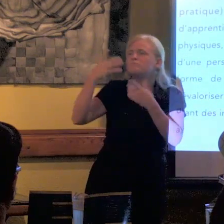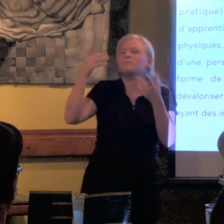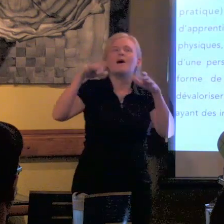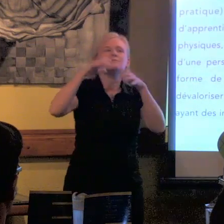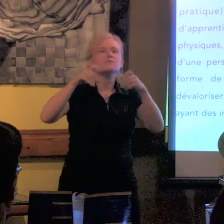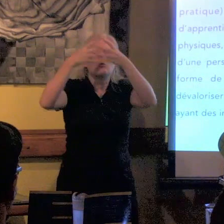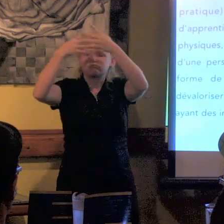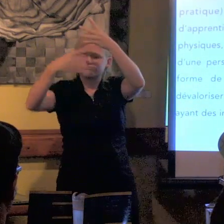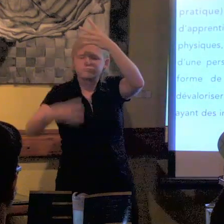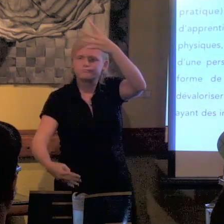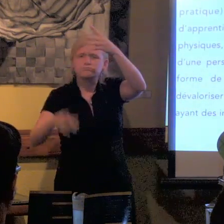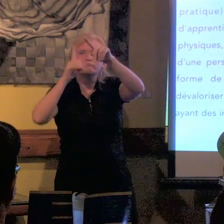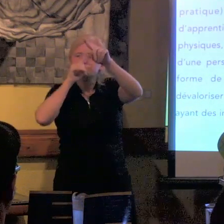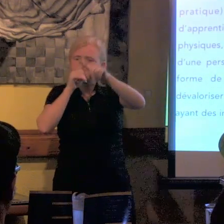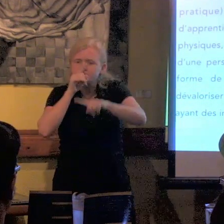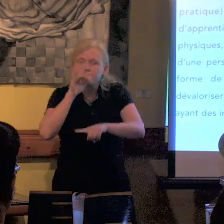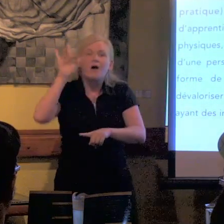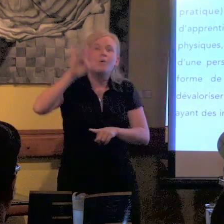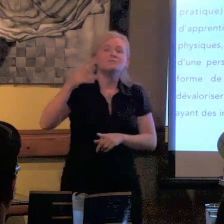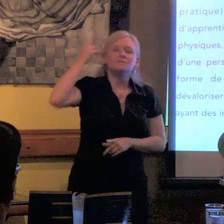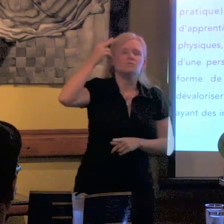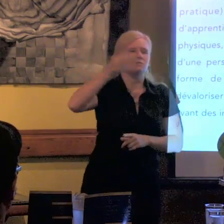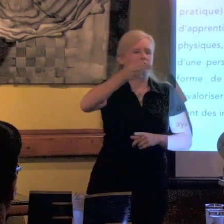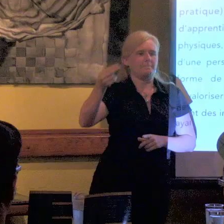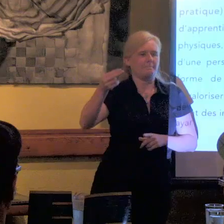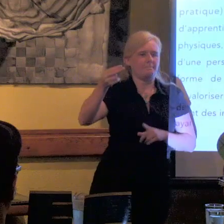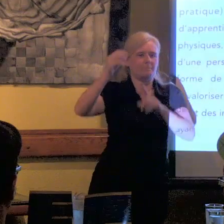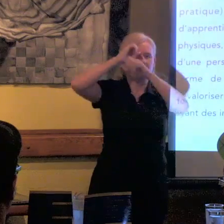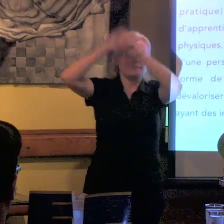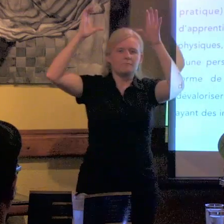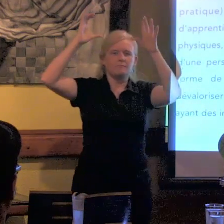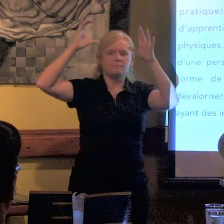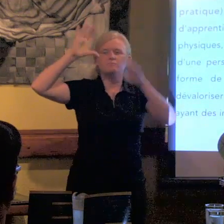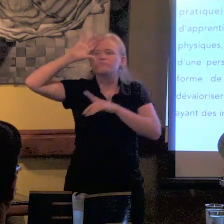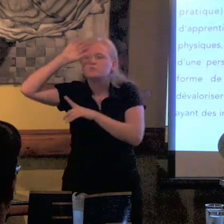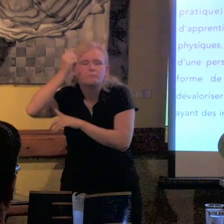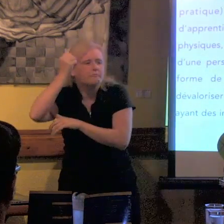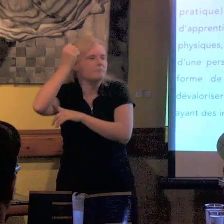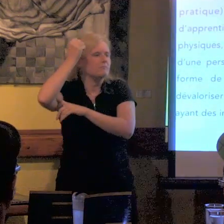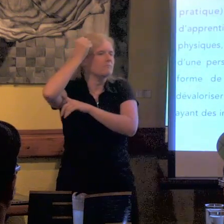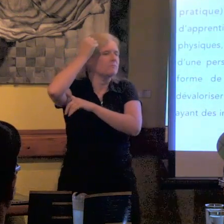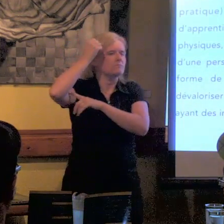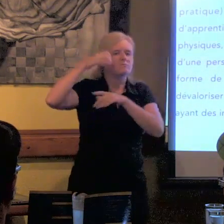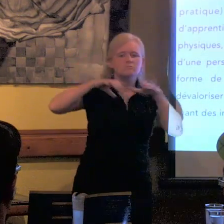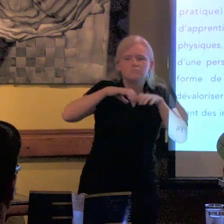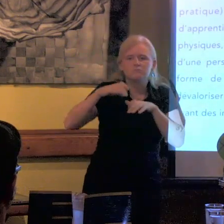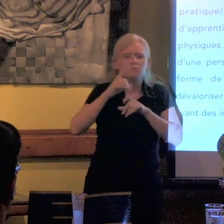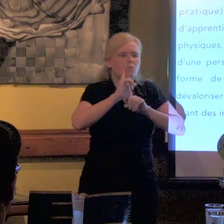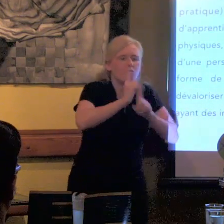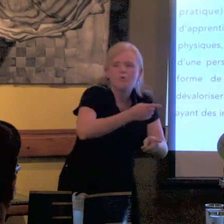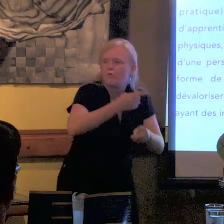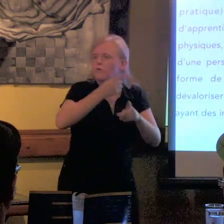toute une forme de discrimination, de préjugés qu'on a des fois aussi à l'intérieur de nous envers les personnes handicapées. On a